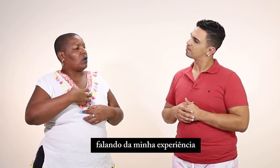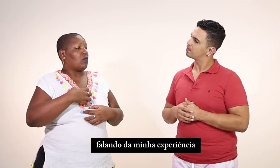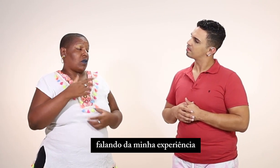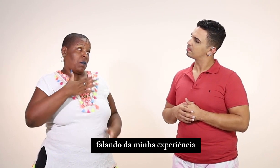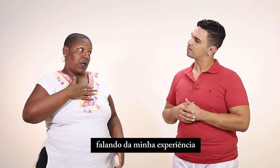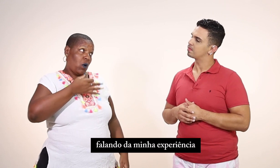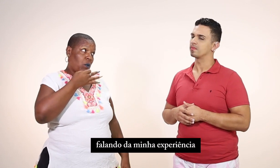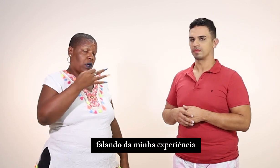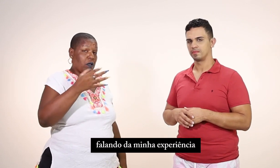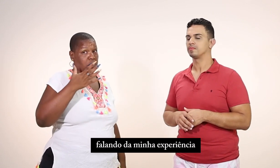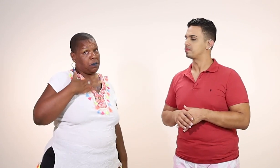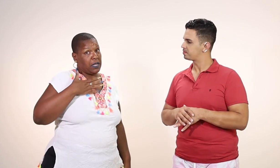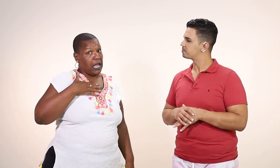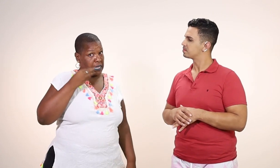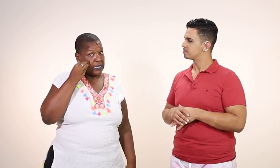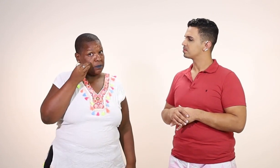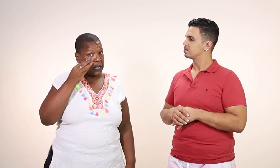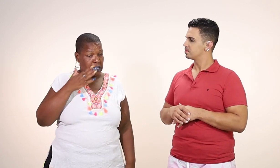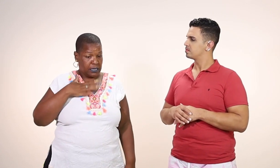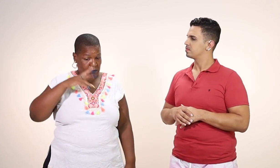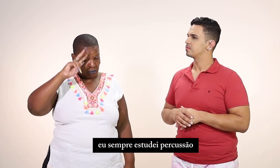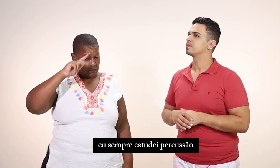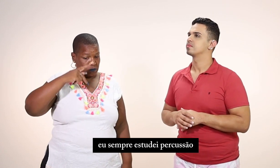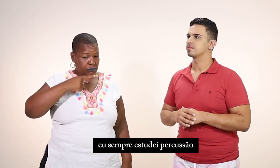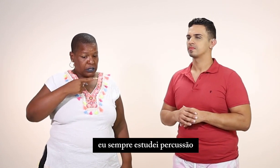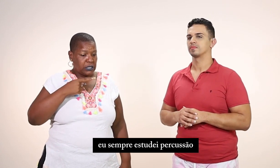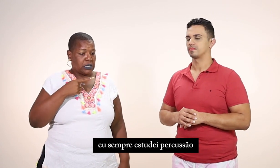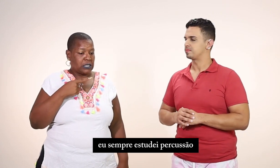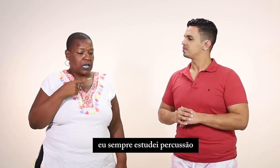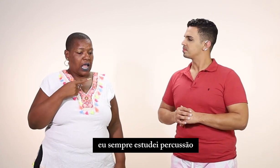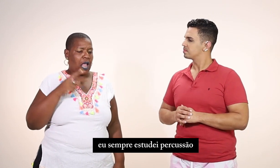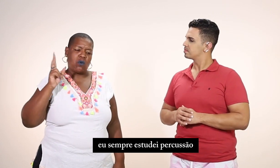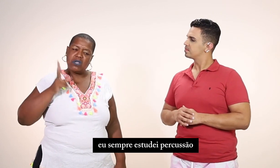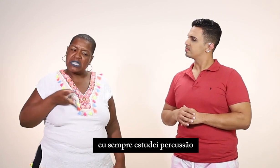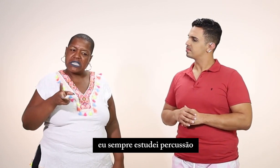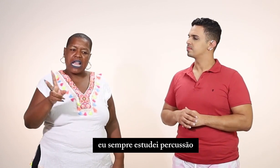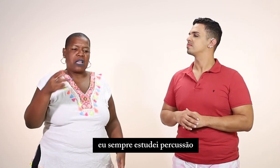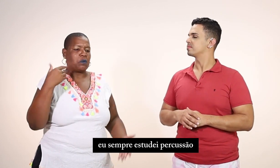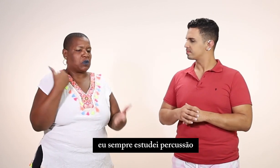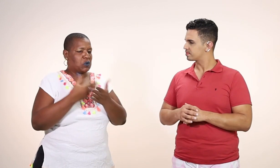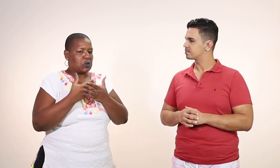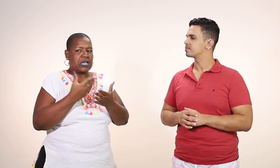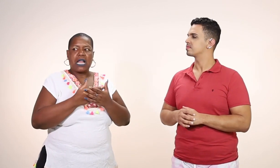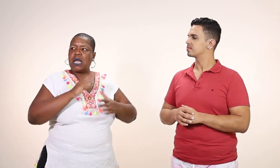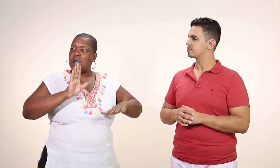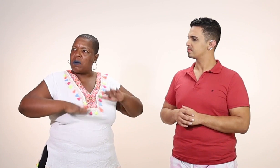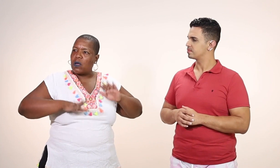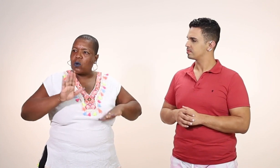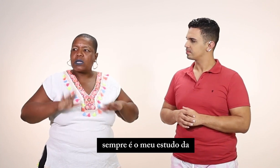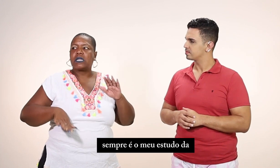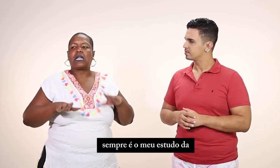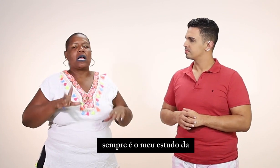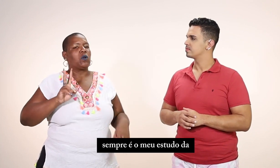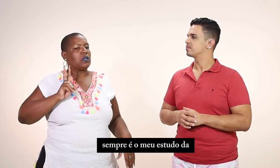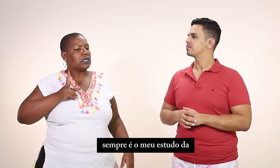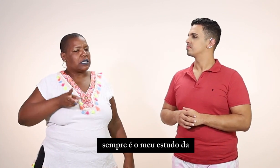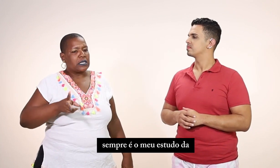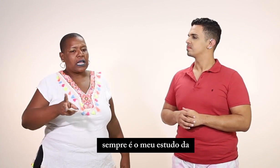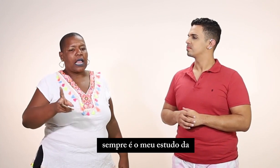falando da minha experiência, eu sempre estudei percussão, sempre